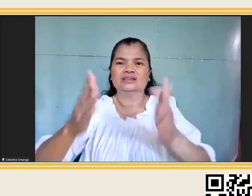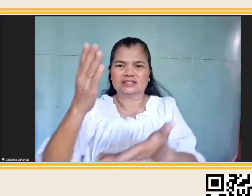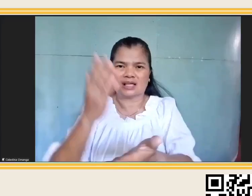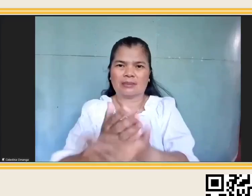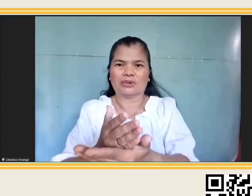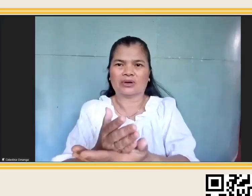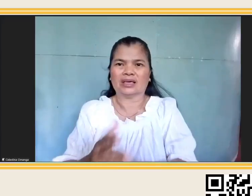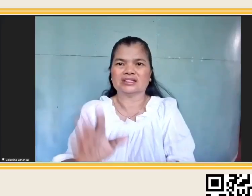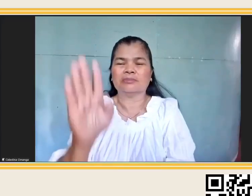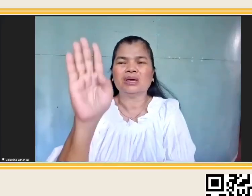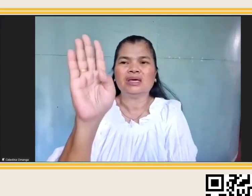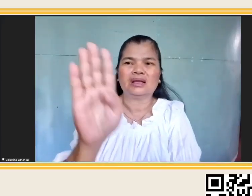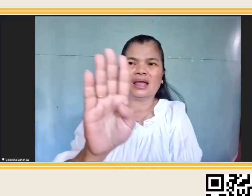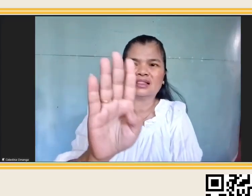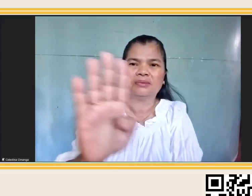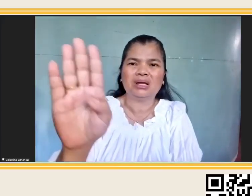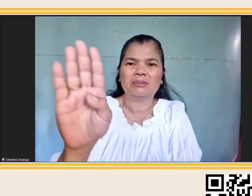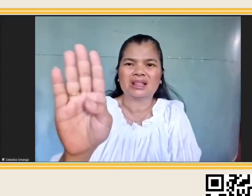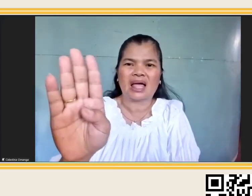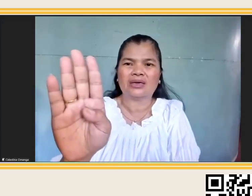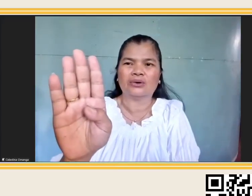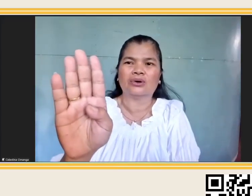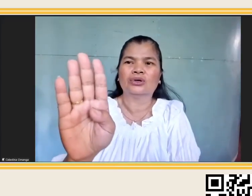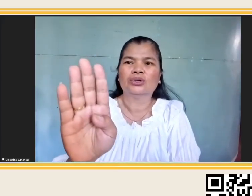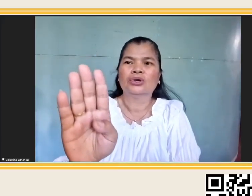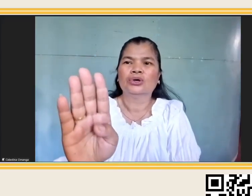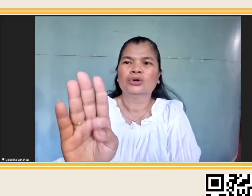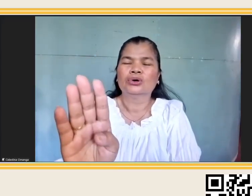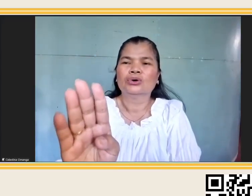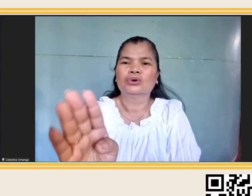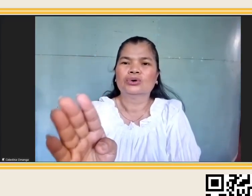Sunday, stop. Okay. Sa B, letter B naman tayo.